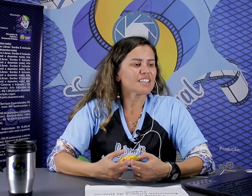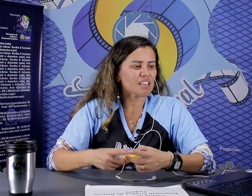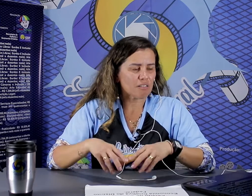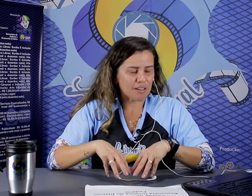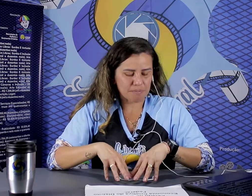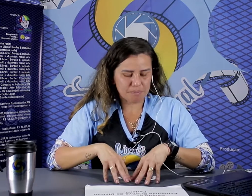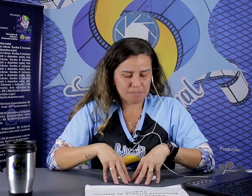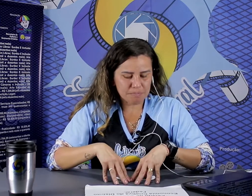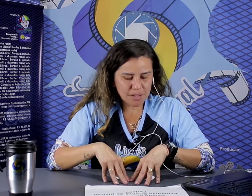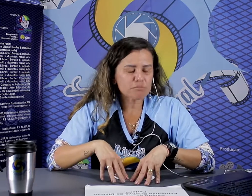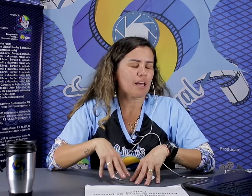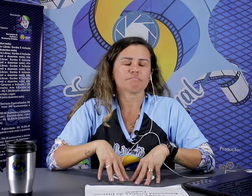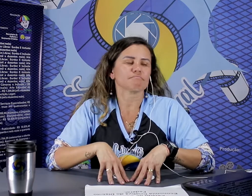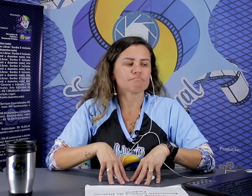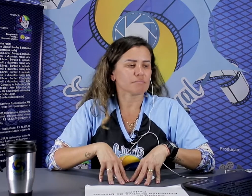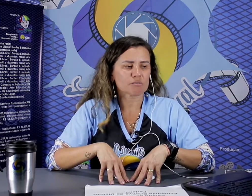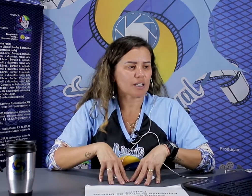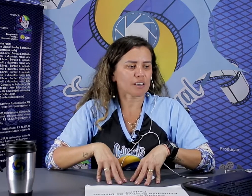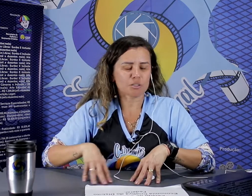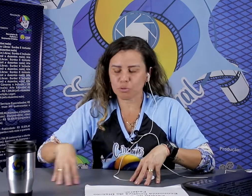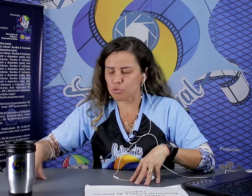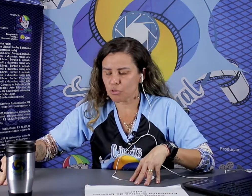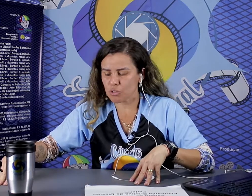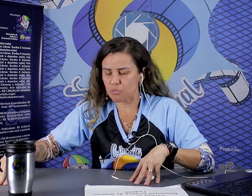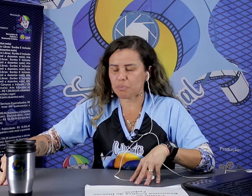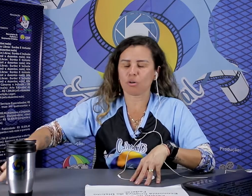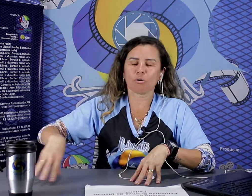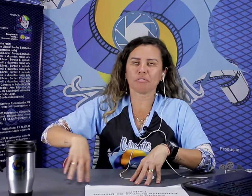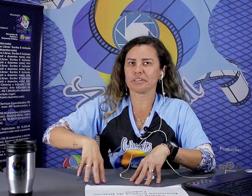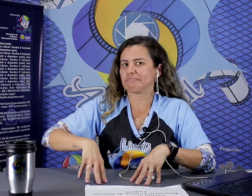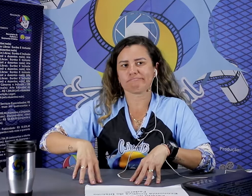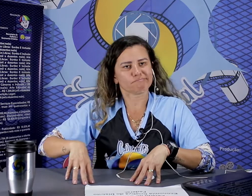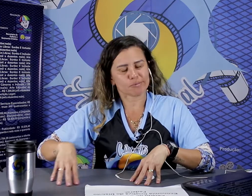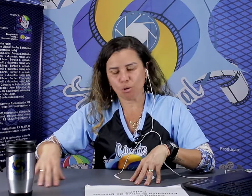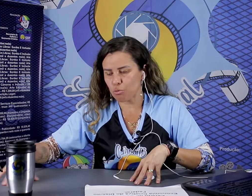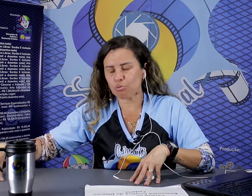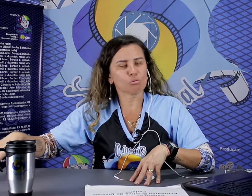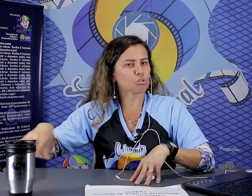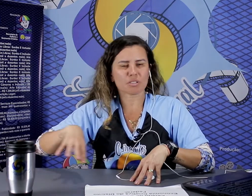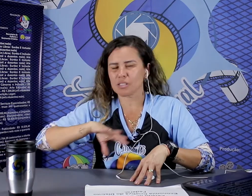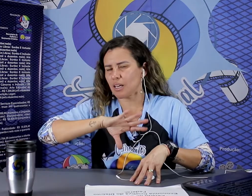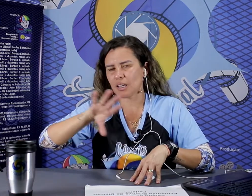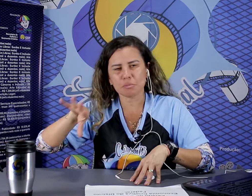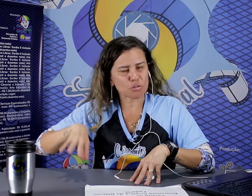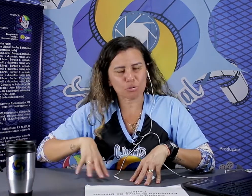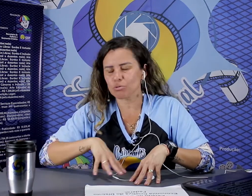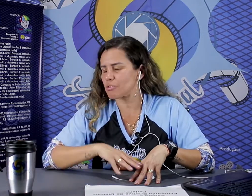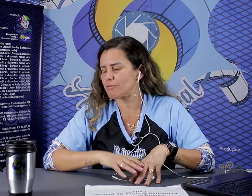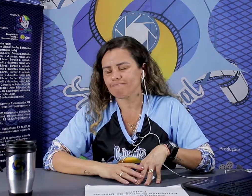Então, não tem. As produções de prova, concurso, esses certames todos, com